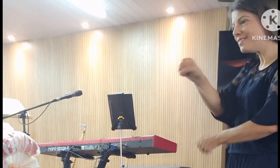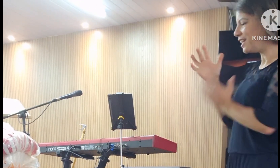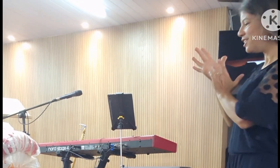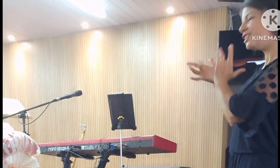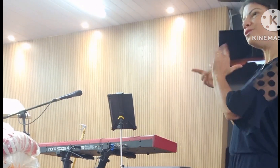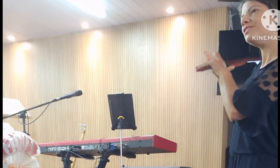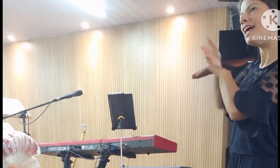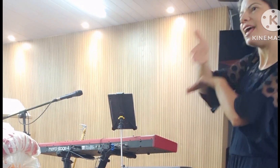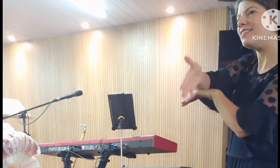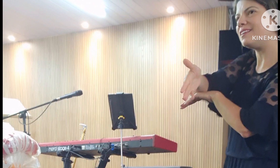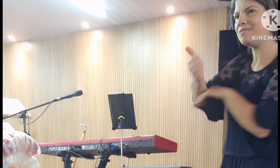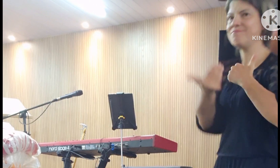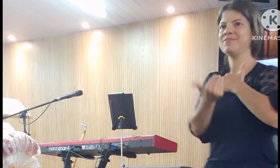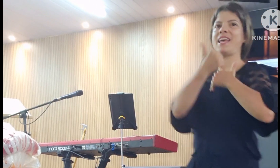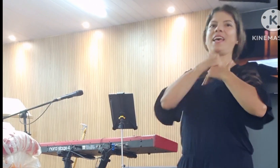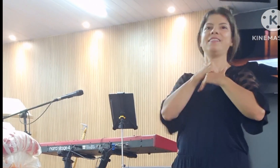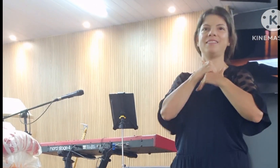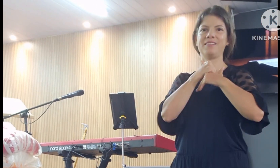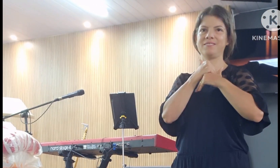se você acreditar.